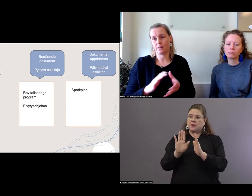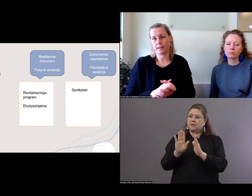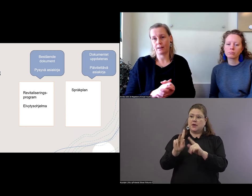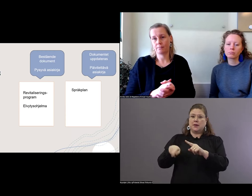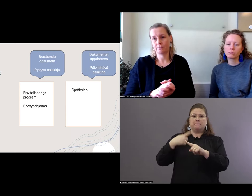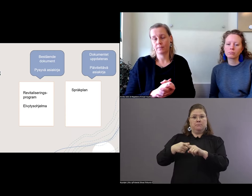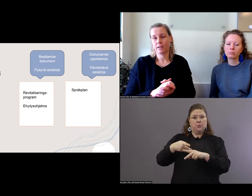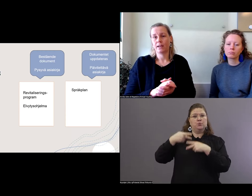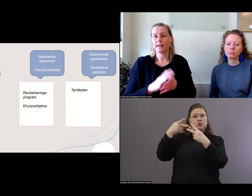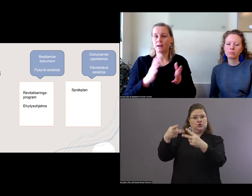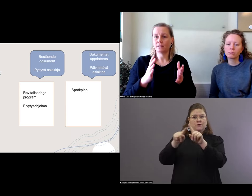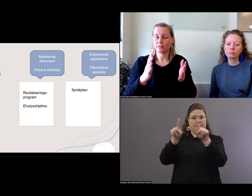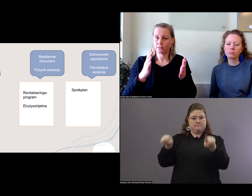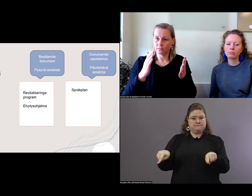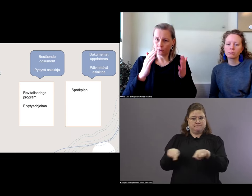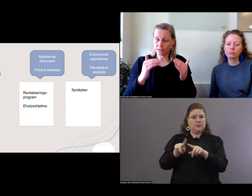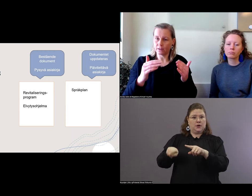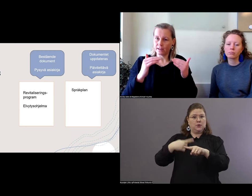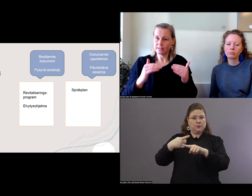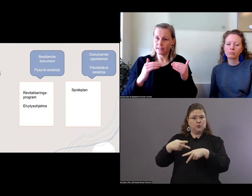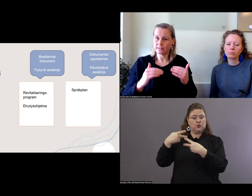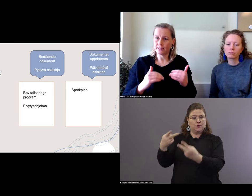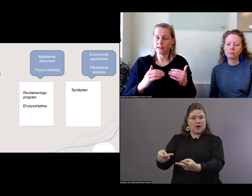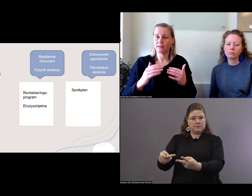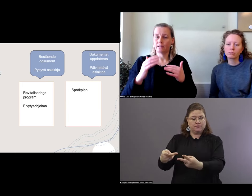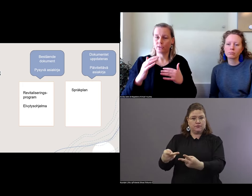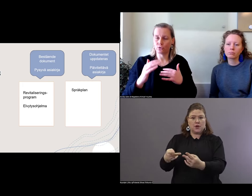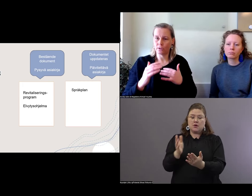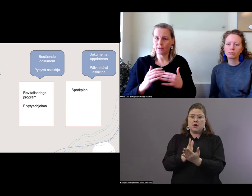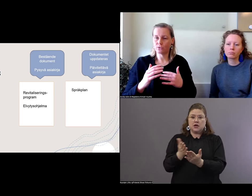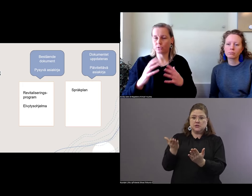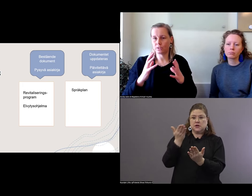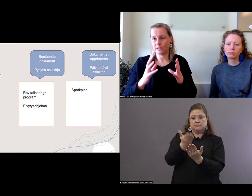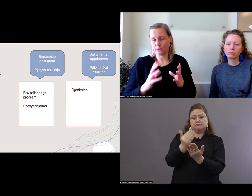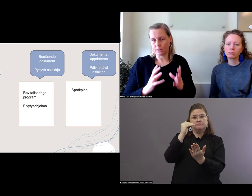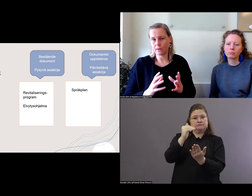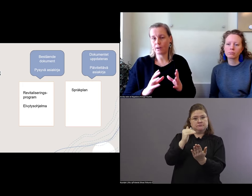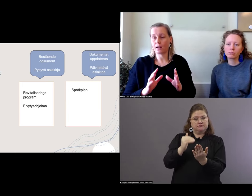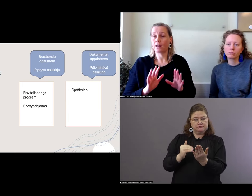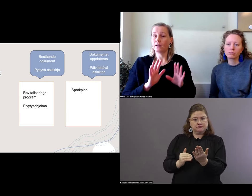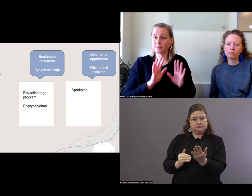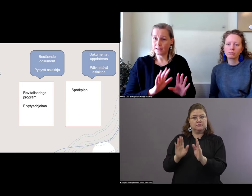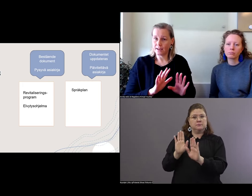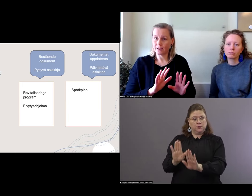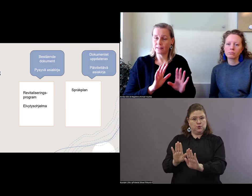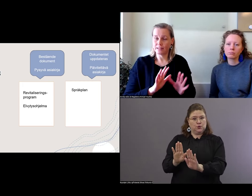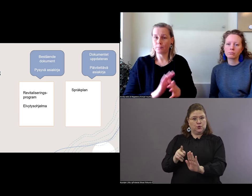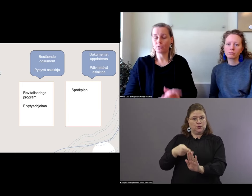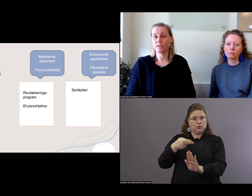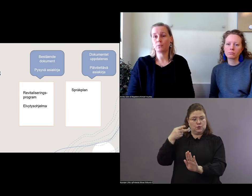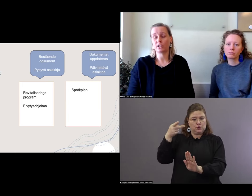pysyvä asiakirja. Eli asiat otetaan esille siinä tietyssä järjestyksessä tietyllä tavalla, ja se